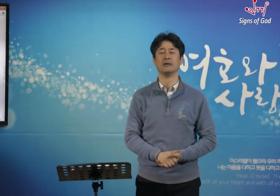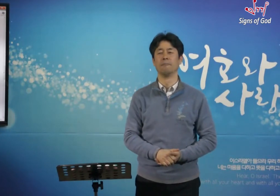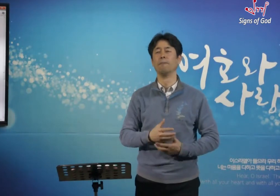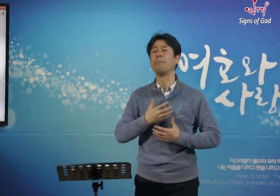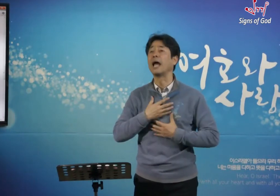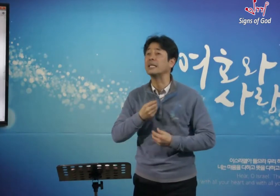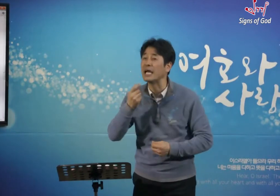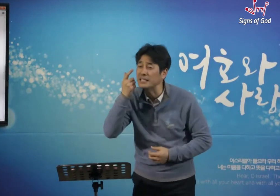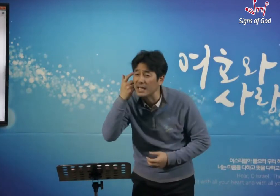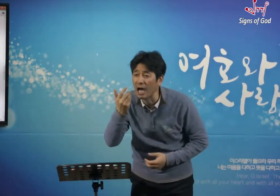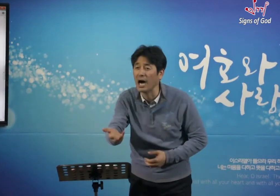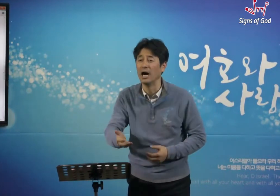빌어주고 평안하느냐